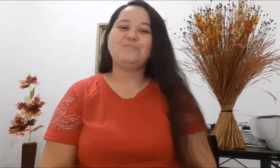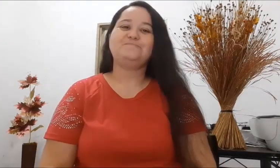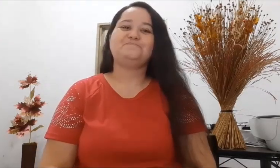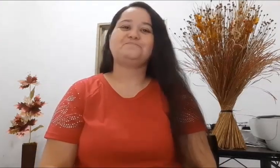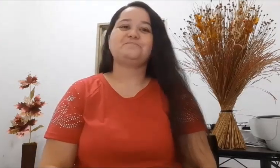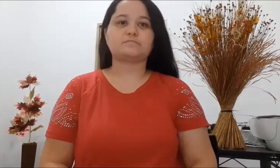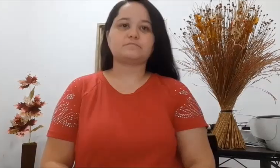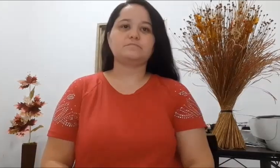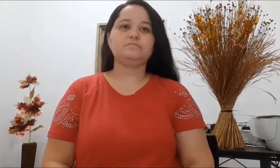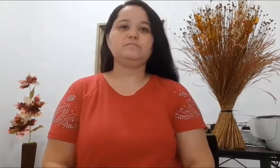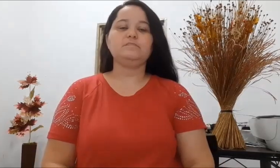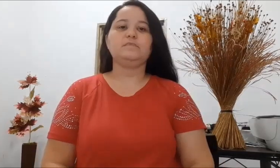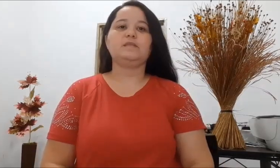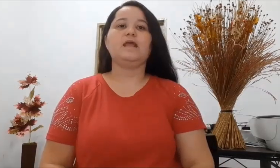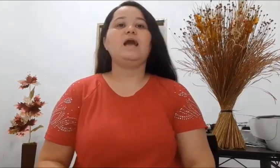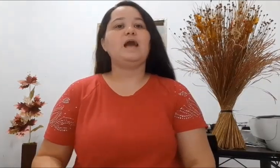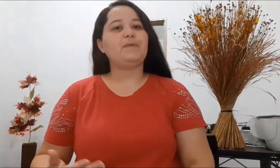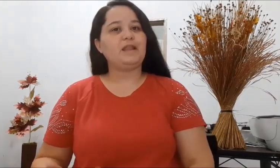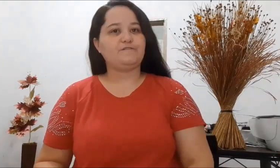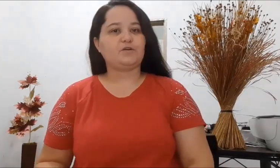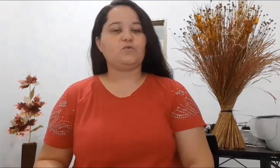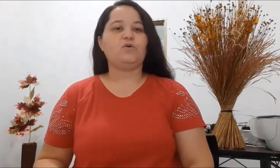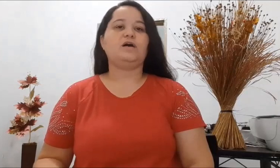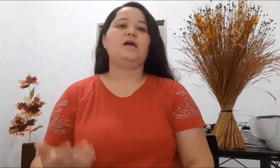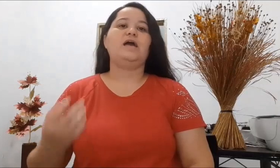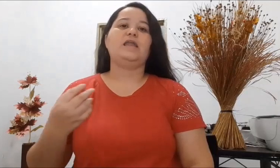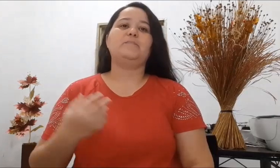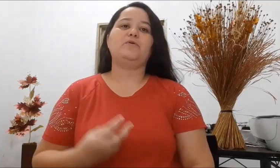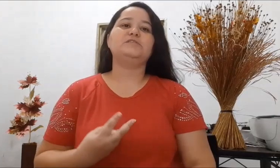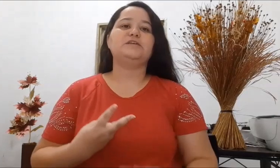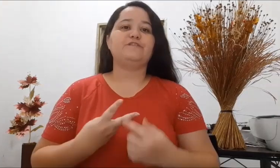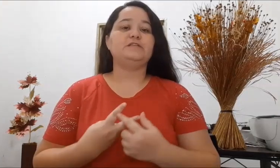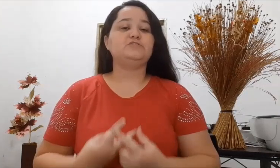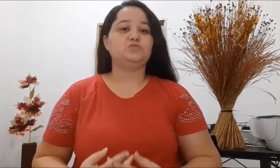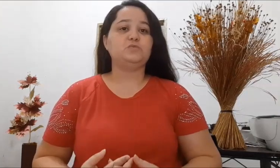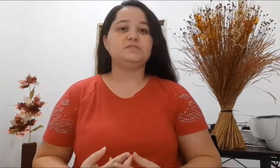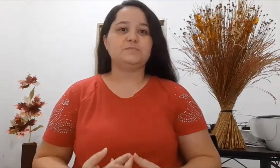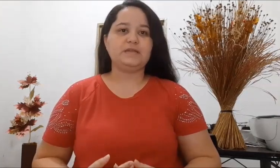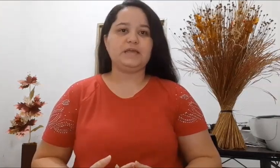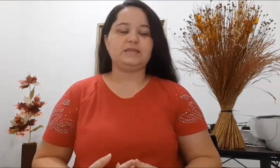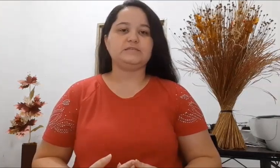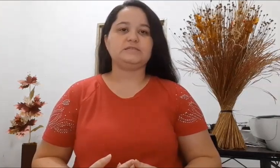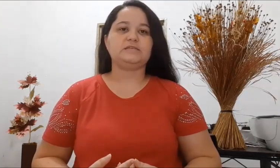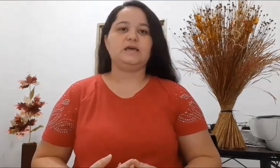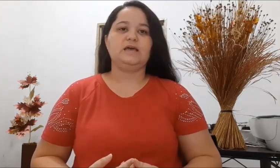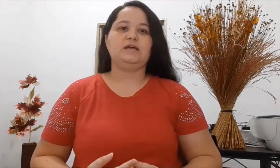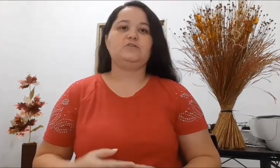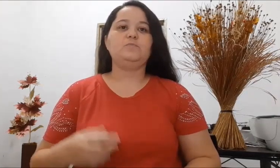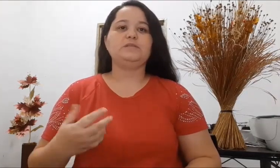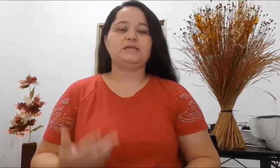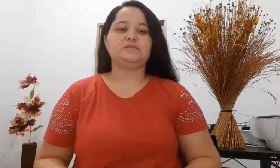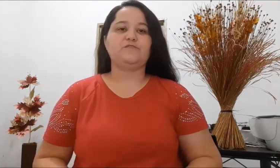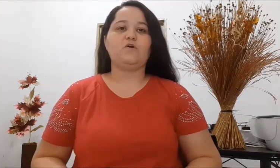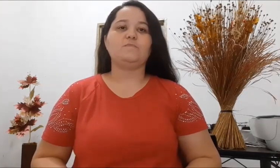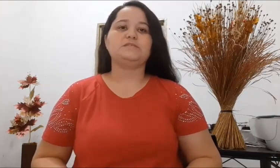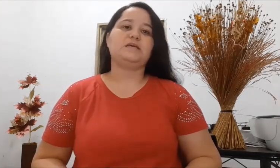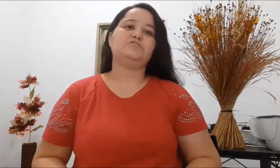bom? A palavra cor, ela pode ser feita de duas maneiras. Uma das formas é a